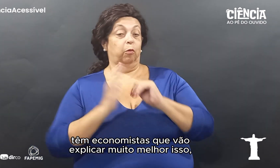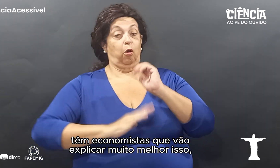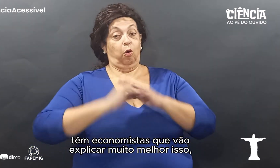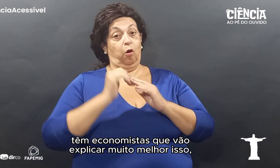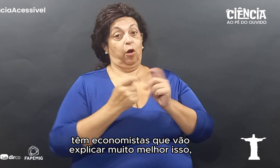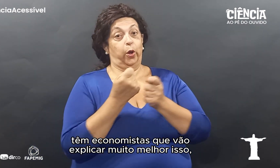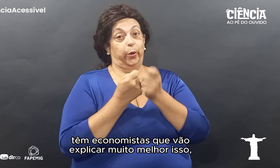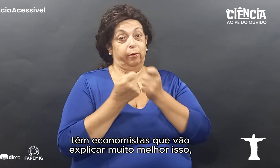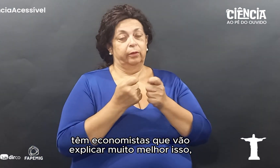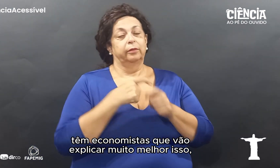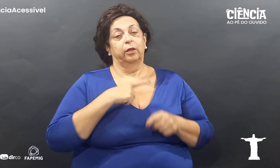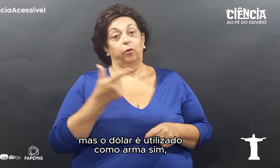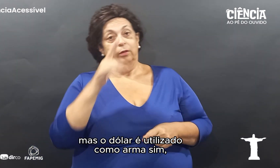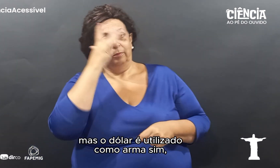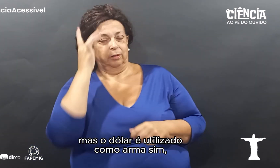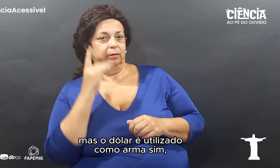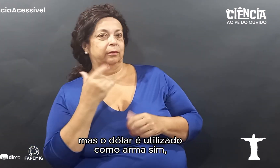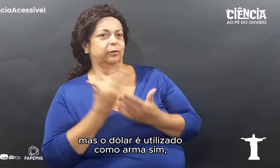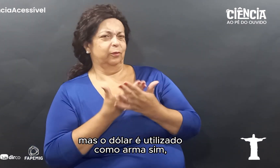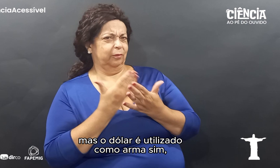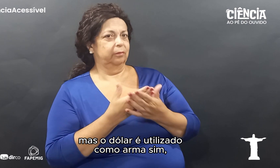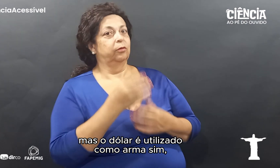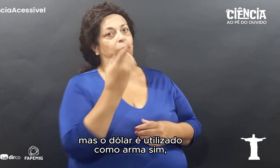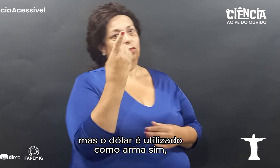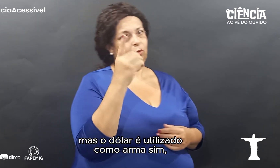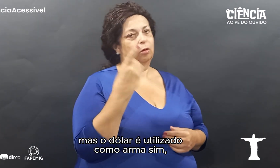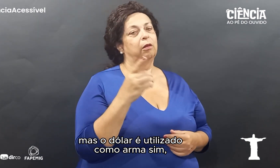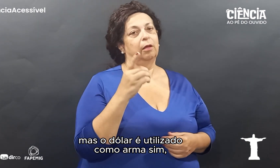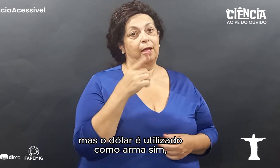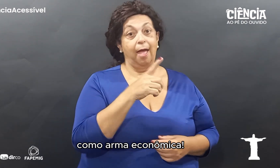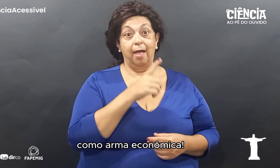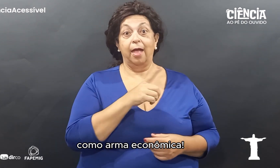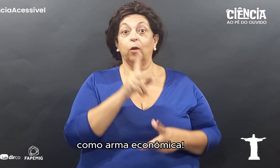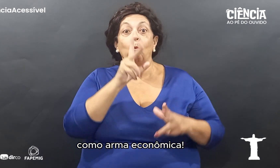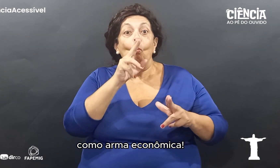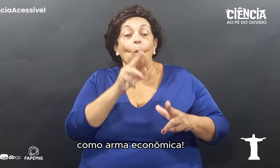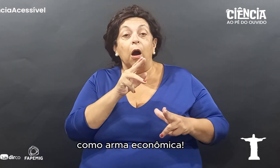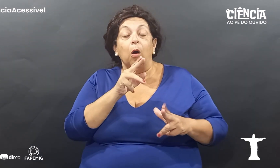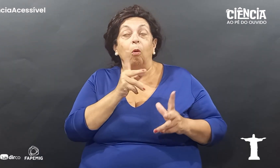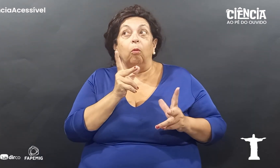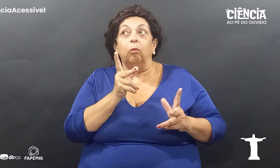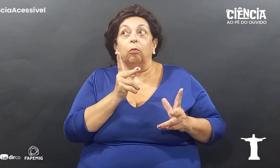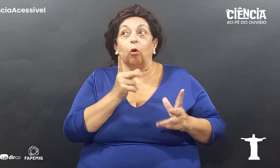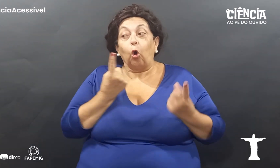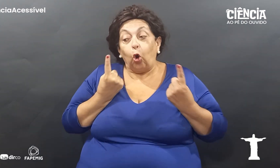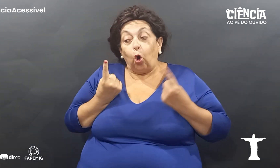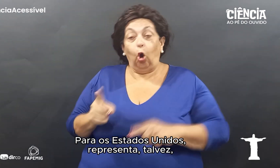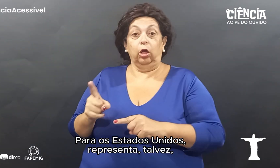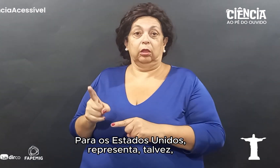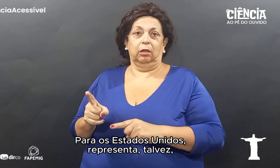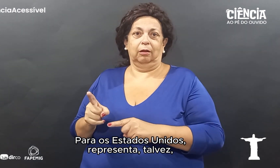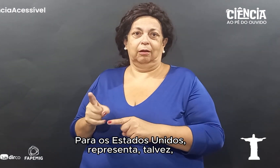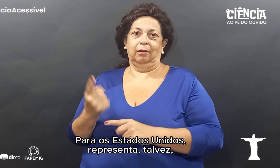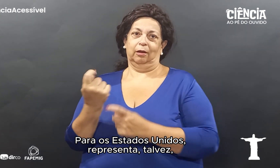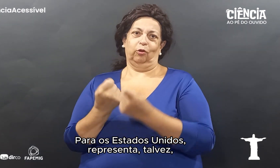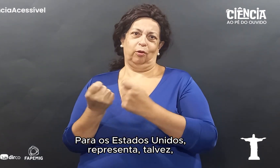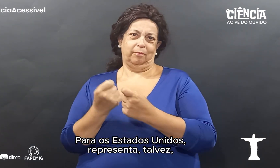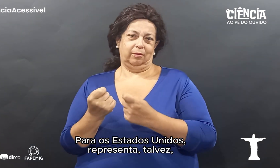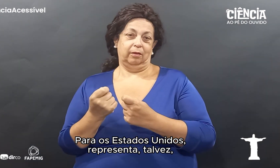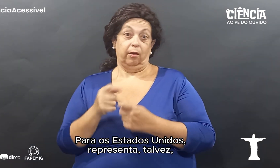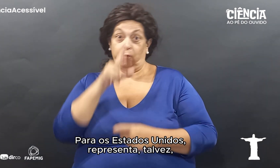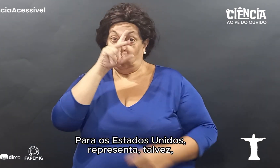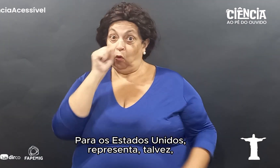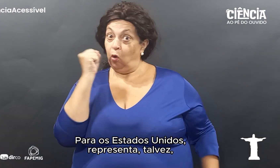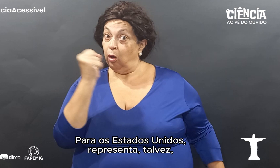explicar muito melhor isso, mas o dólar é utilizado como arma, sim, como arma econômica. Para os Estados